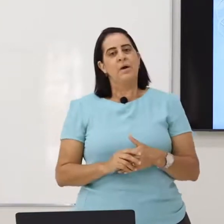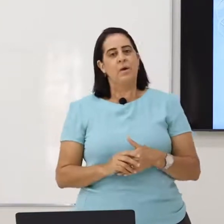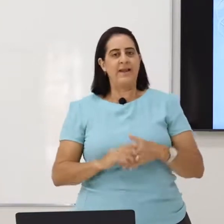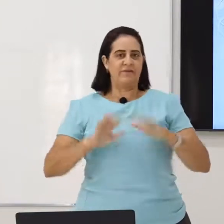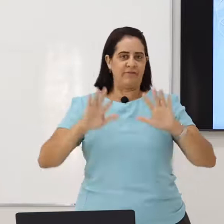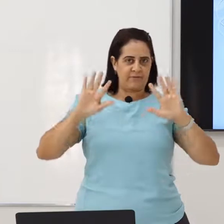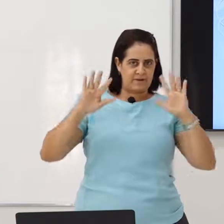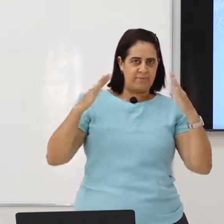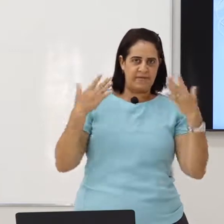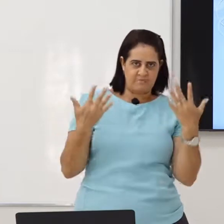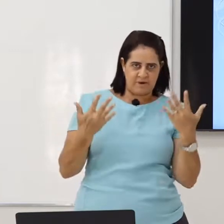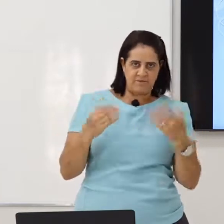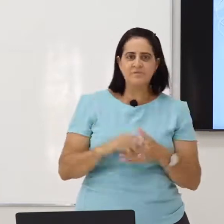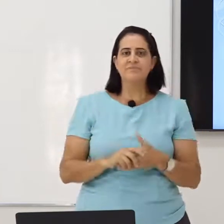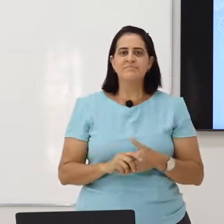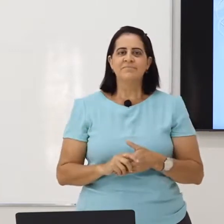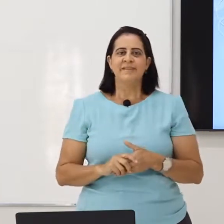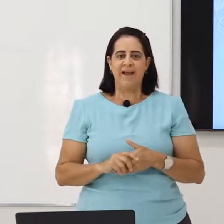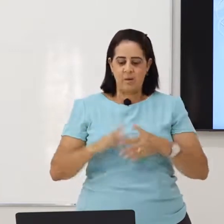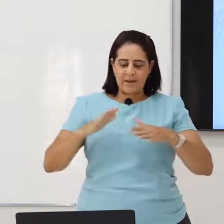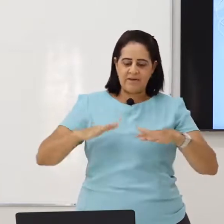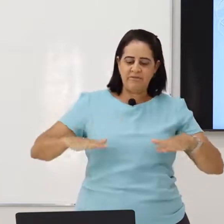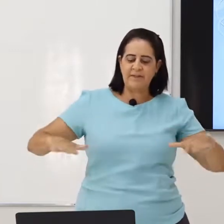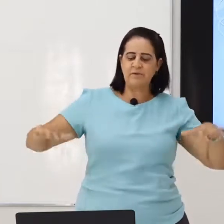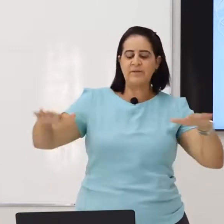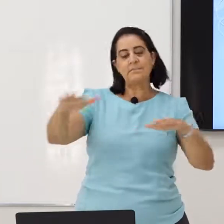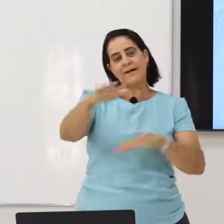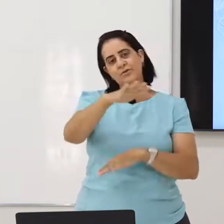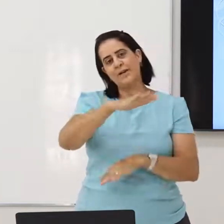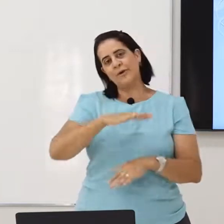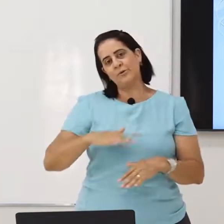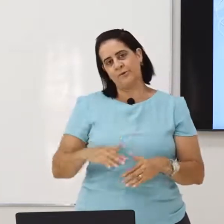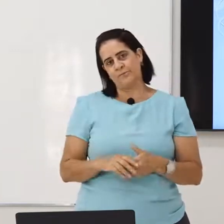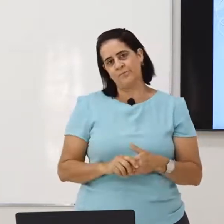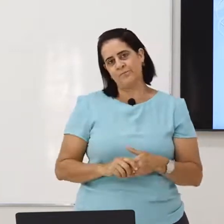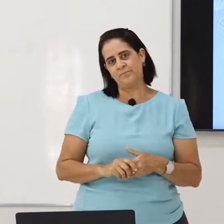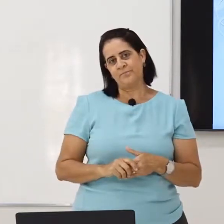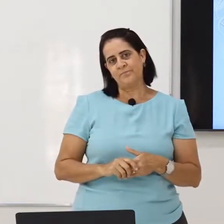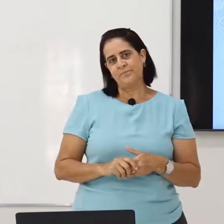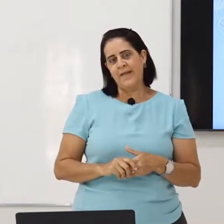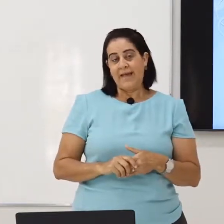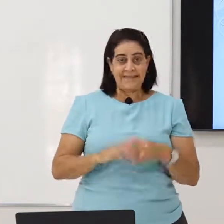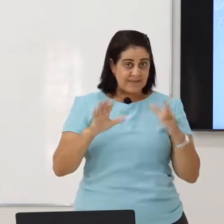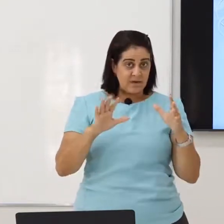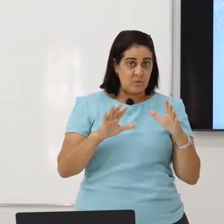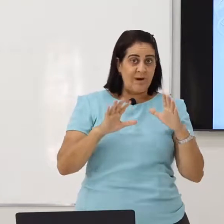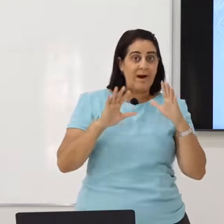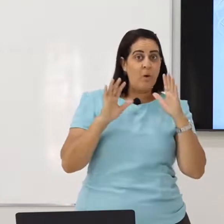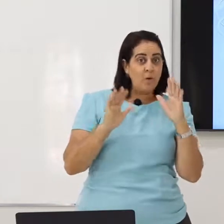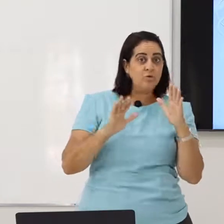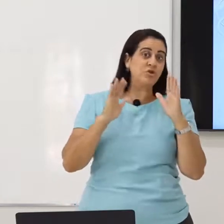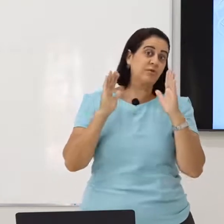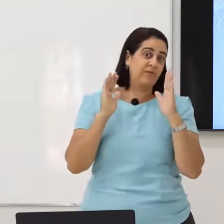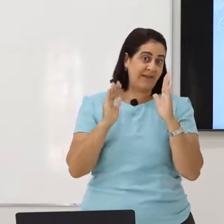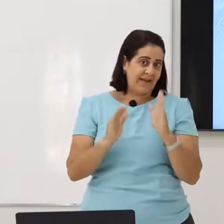ele é feito nas minhas mãos, ou ele é feito num espaço neutro. Então, onde o sinal